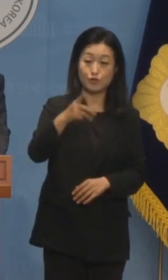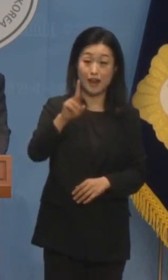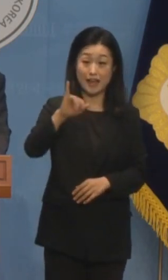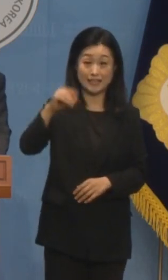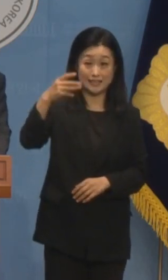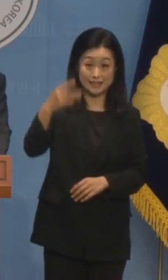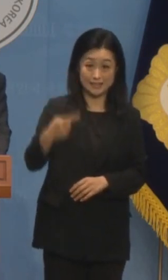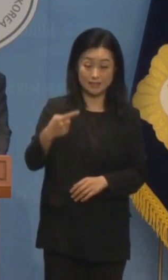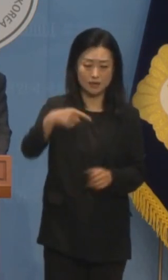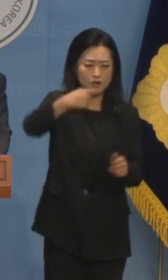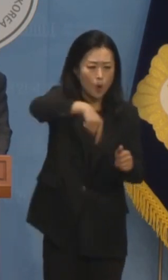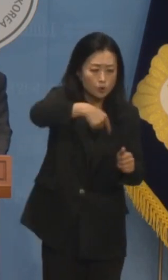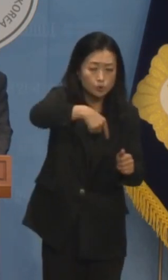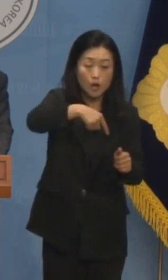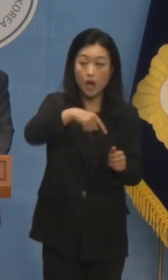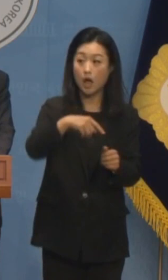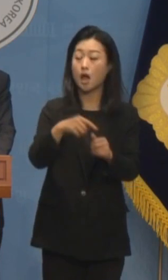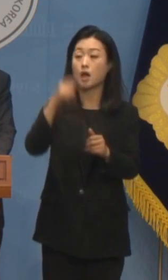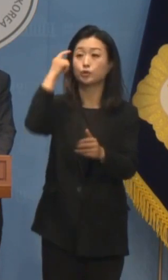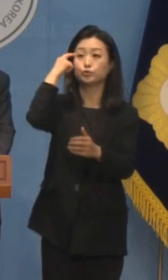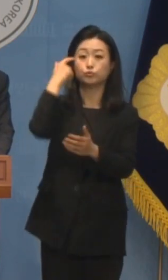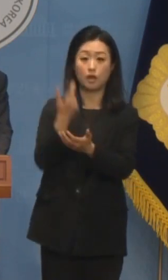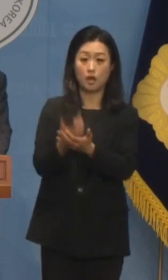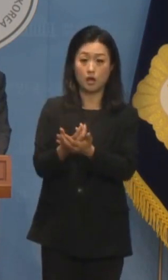지배하려는 사태를 두고 볼 수 없습니다.